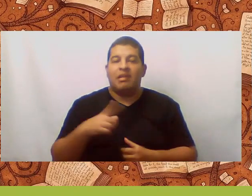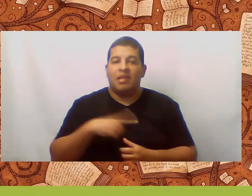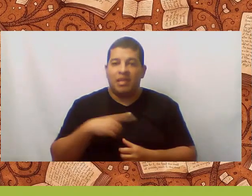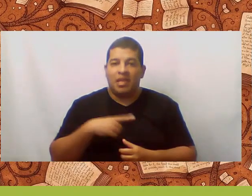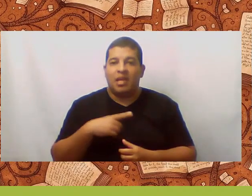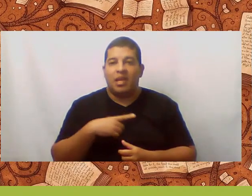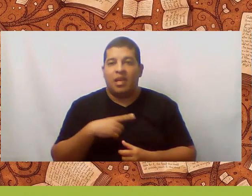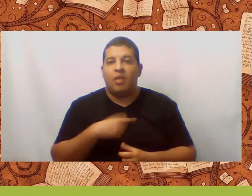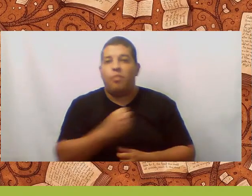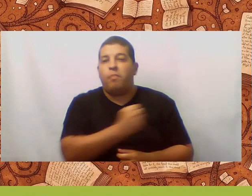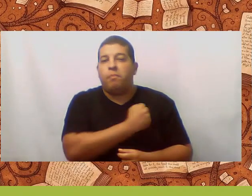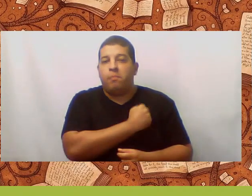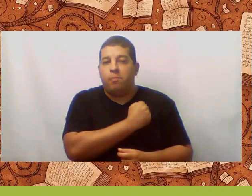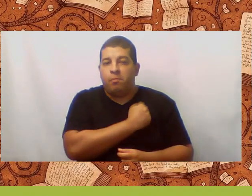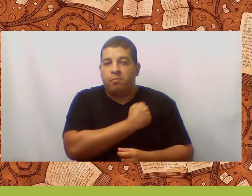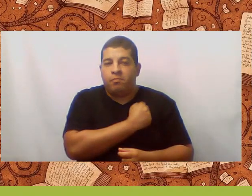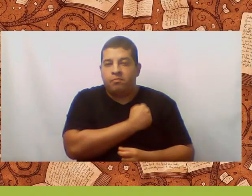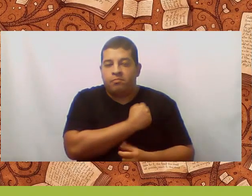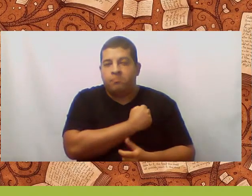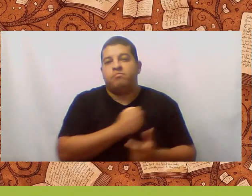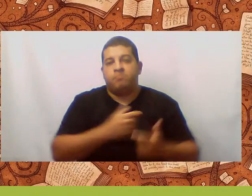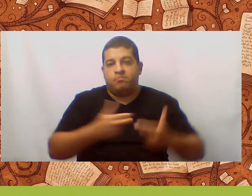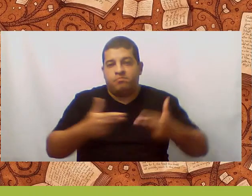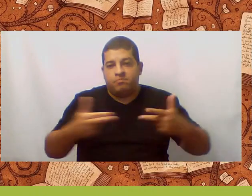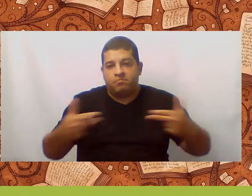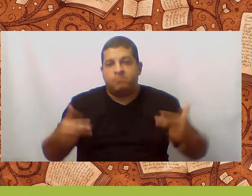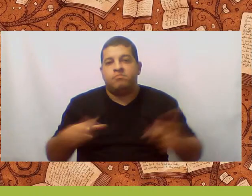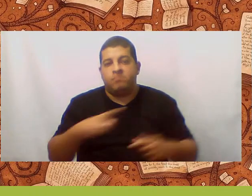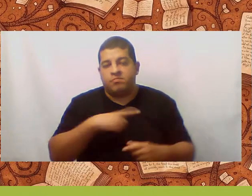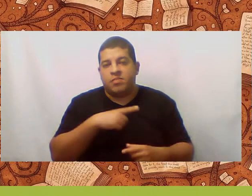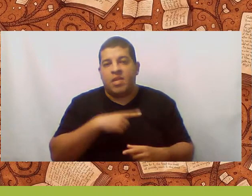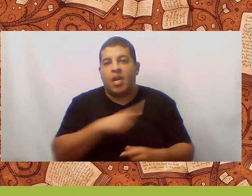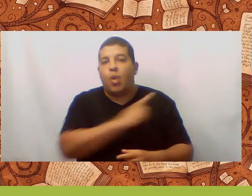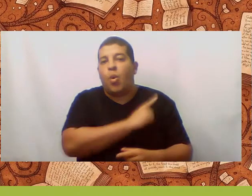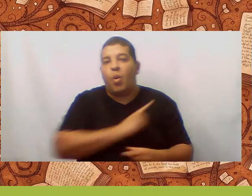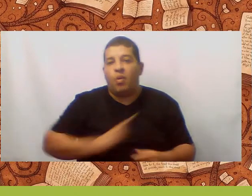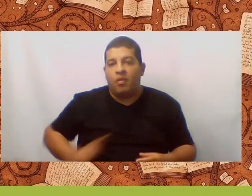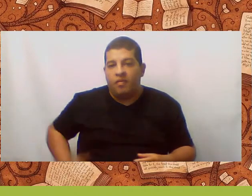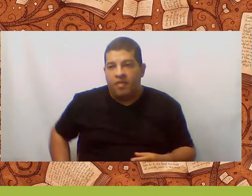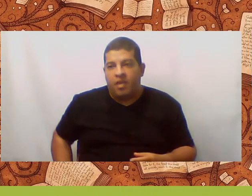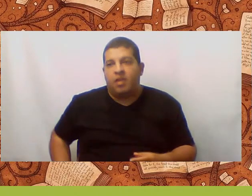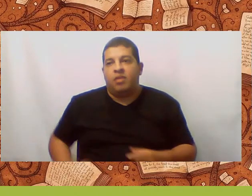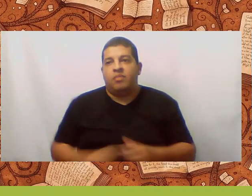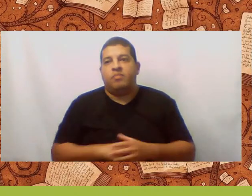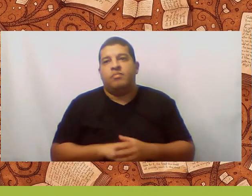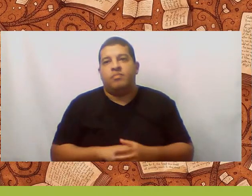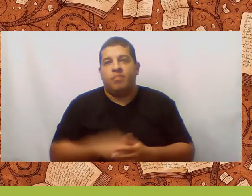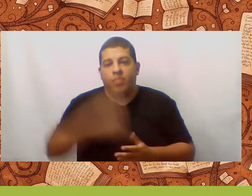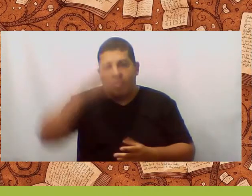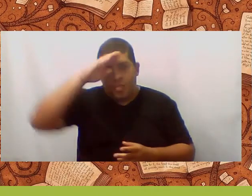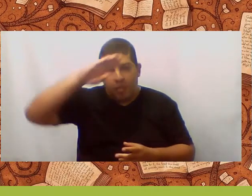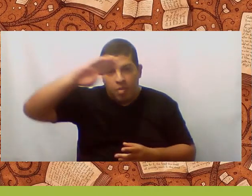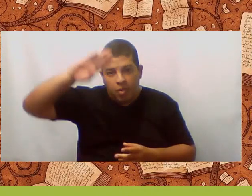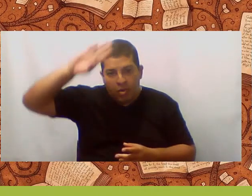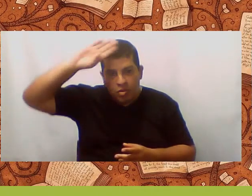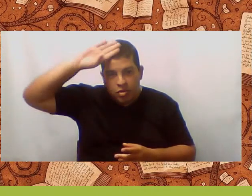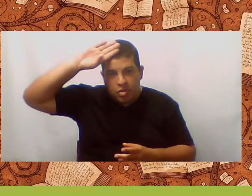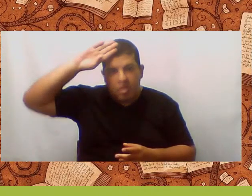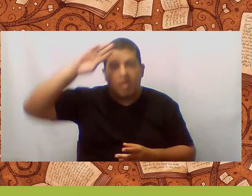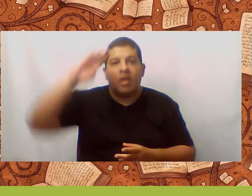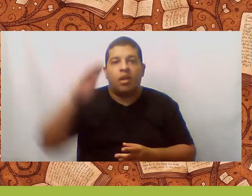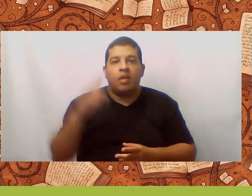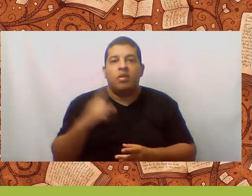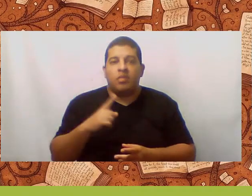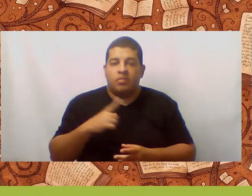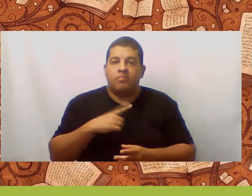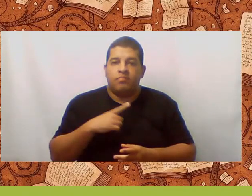e presbiteriana instituída pelo governo Bolsonaro, né, de maneira que o número de mulheres atingidas por isso é